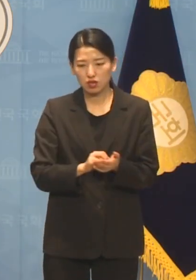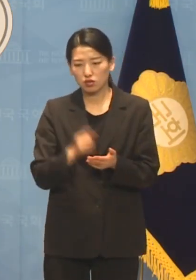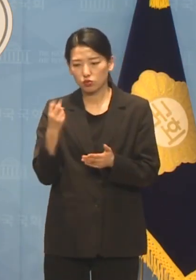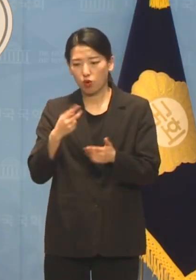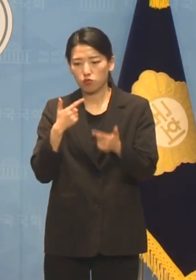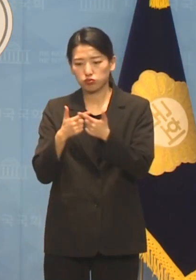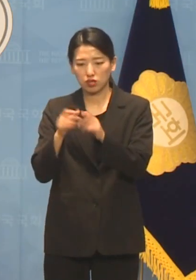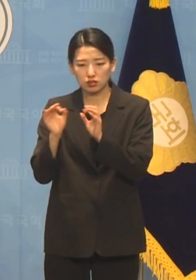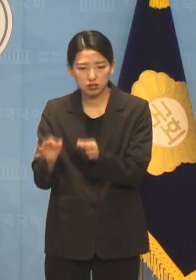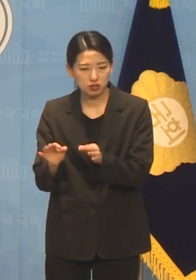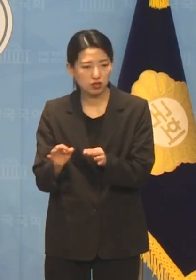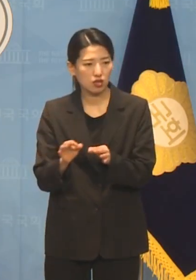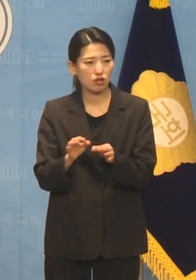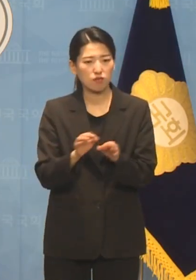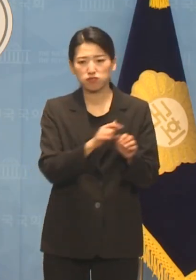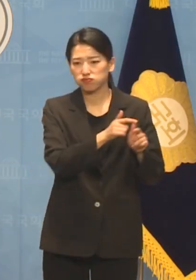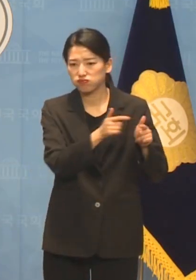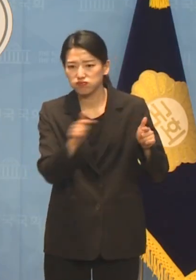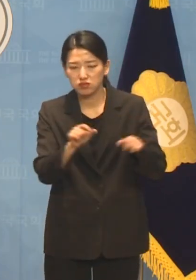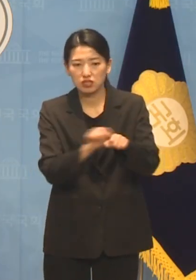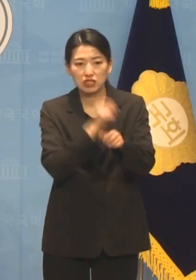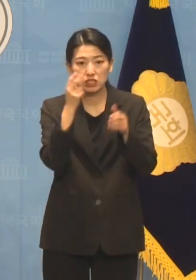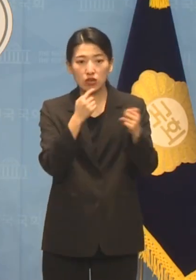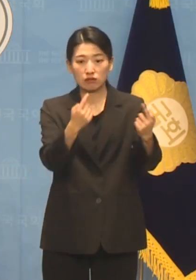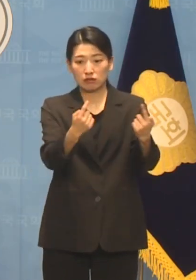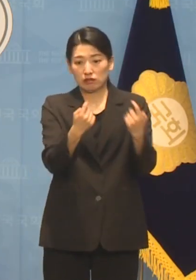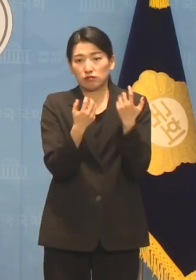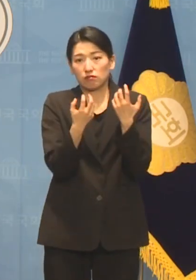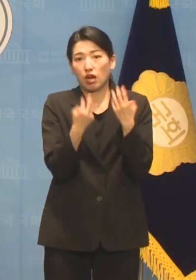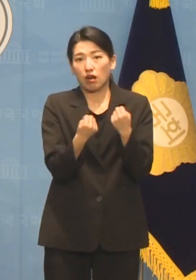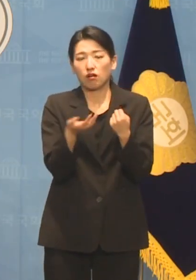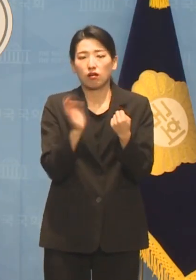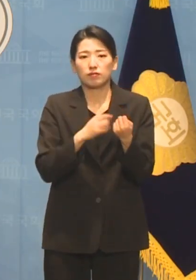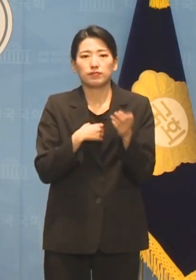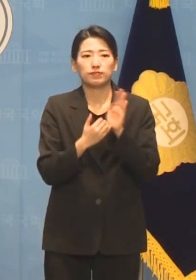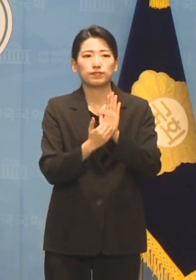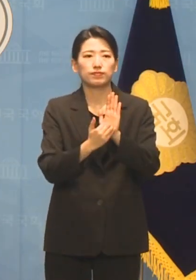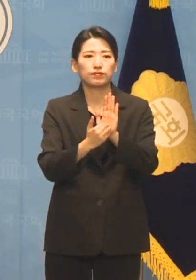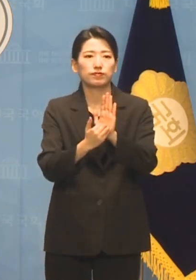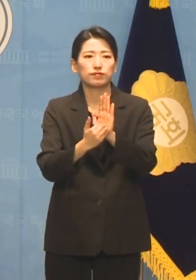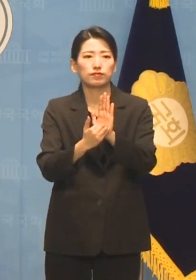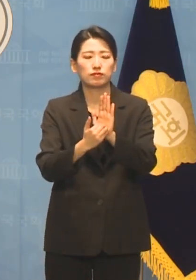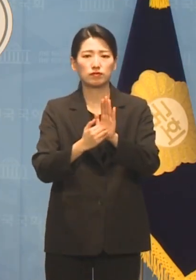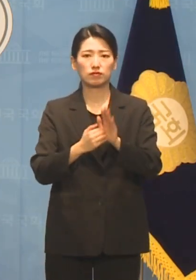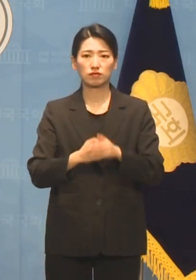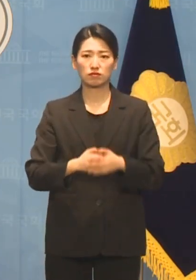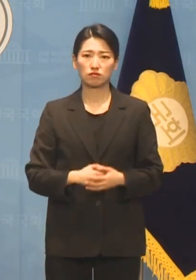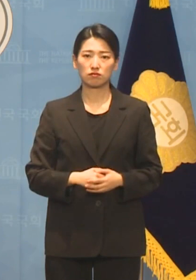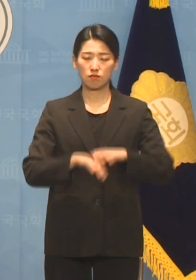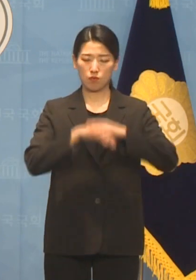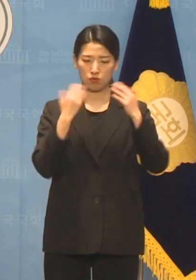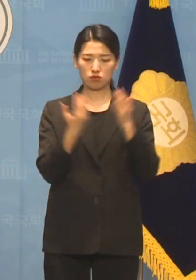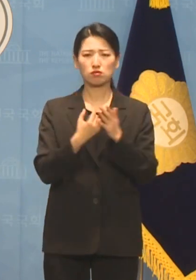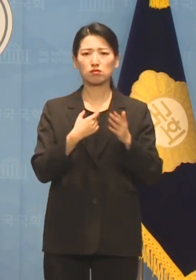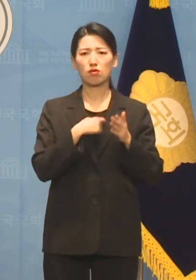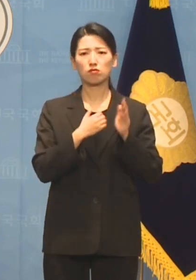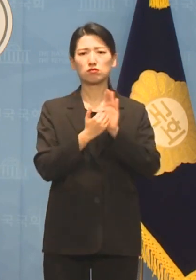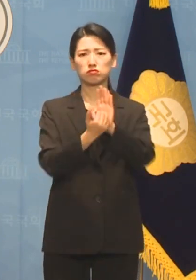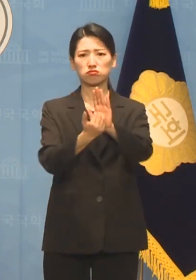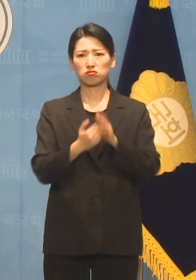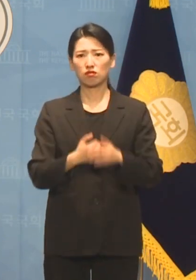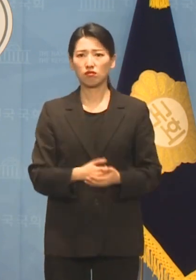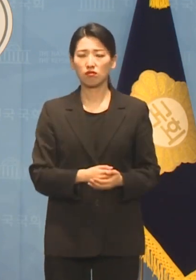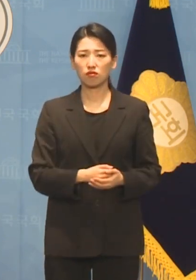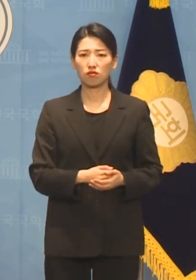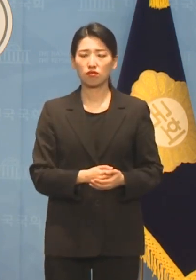떳떳하면 특검을 받아야 한다고 했지만 정작 자신과 배우자, 측근들이 연루된 사건에는 모조리 거부하고 검찰과